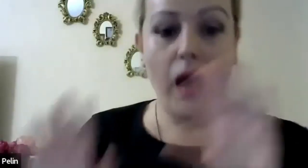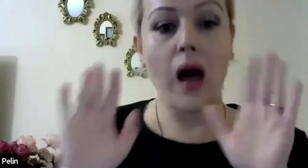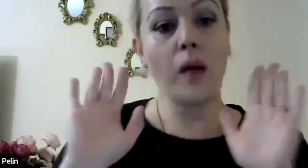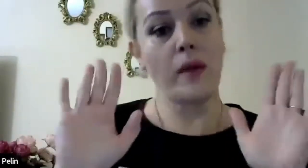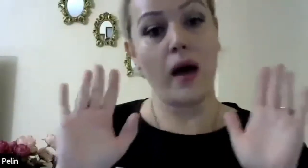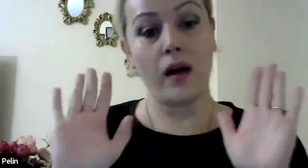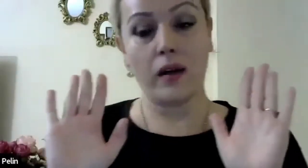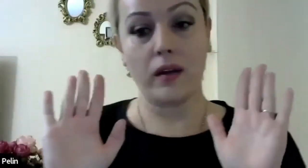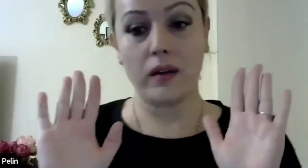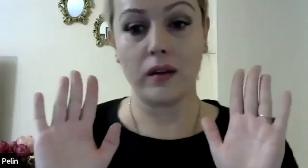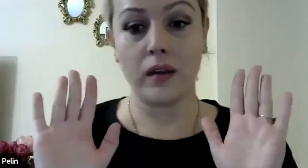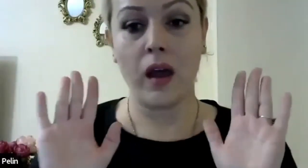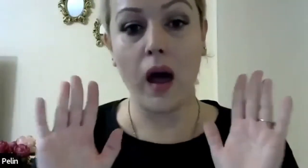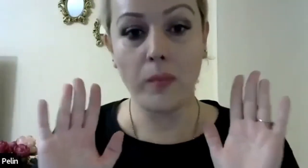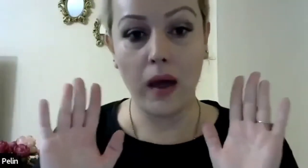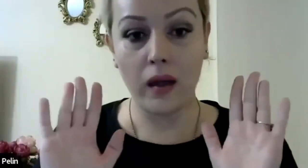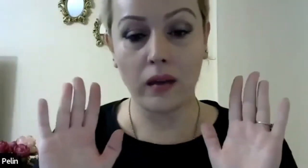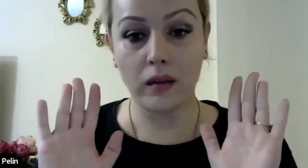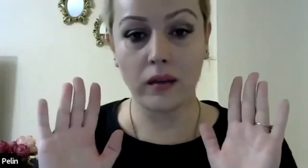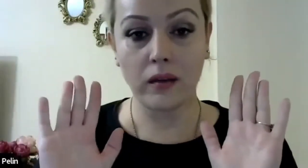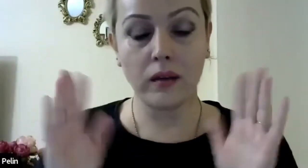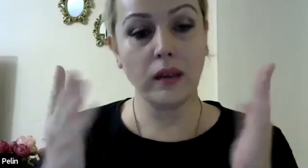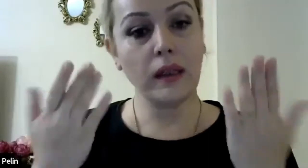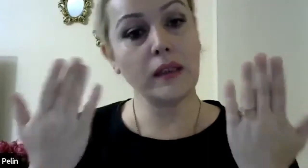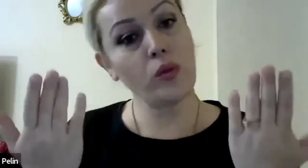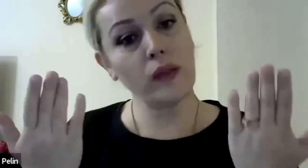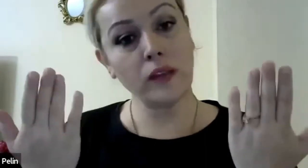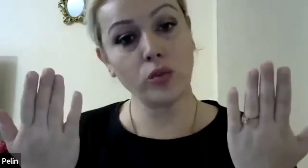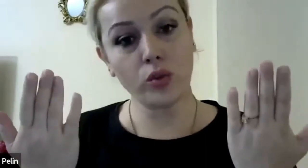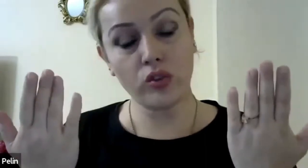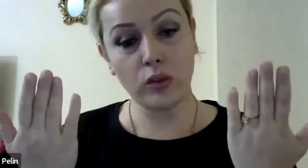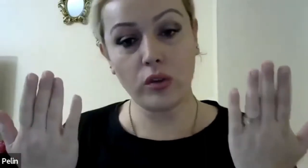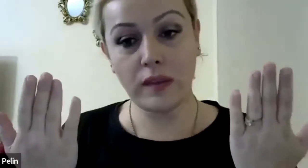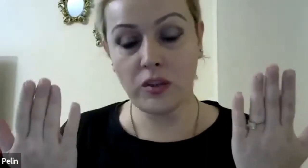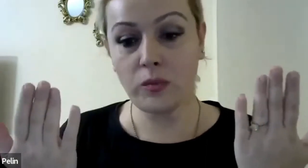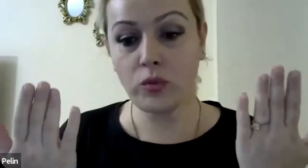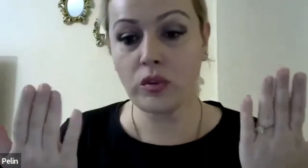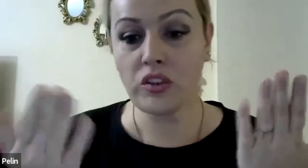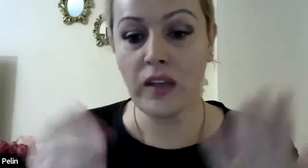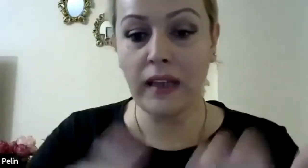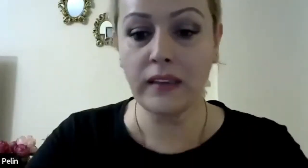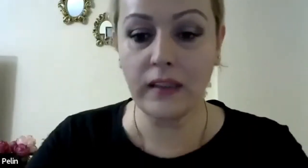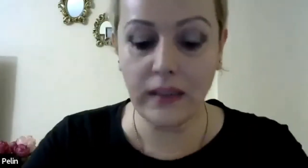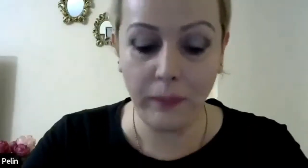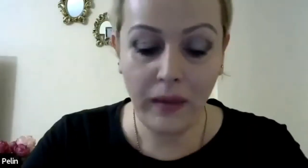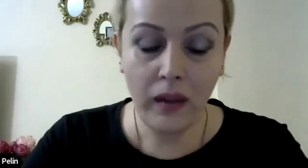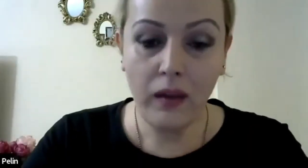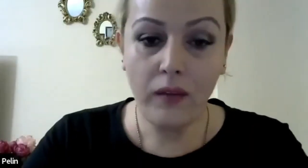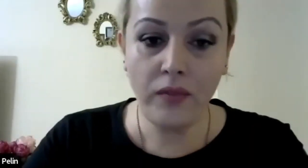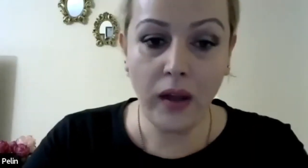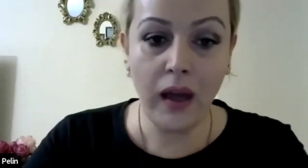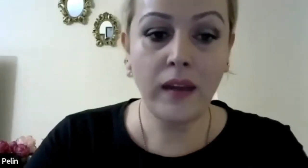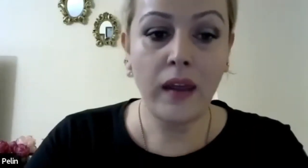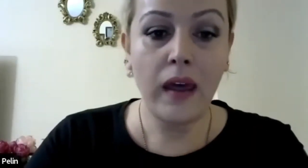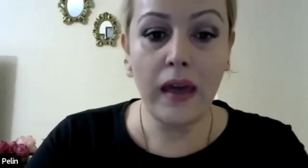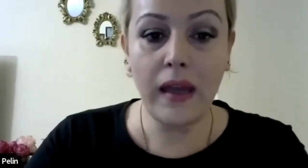Ama. Ama. Ya da böyle yana doğru çekiyoruz ama. Şimdi Türk işaret dilinde fakat,